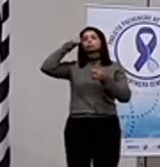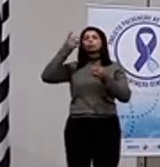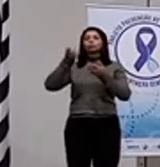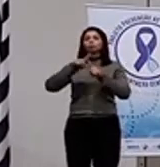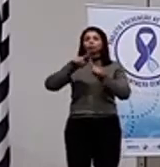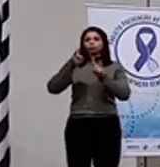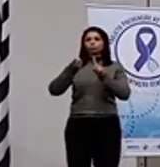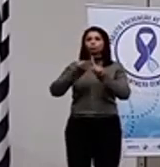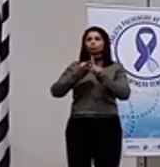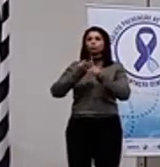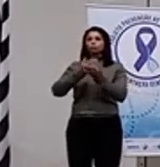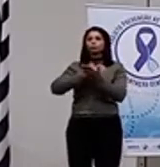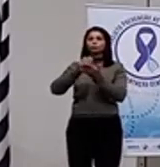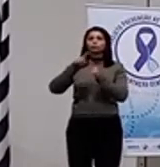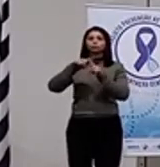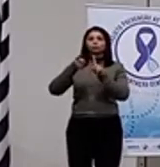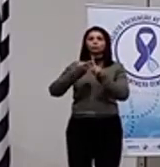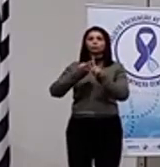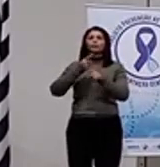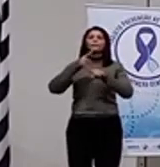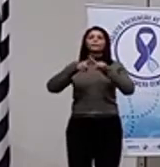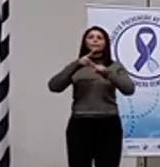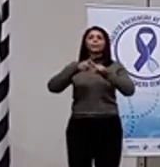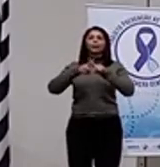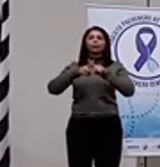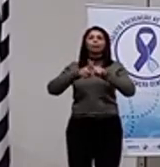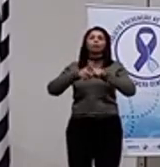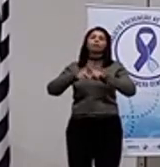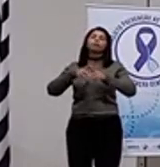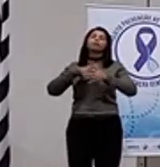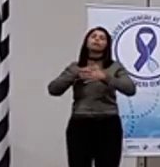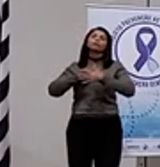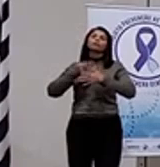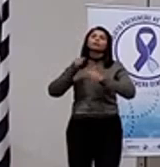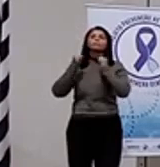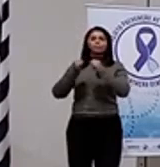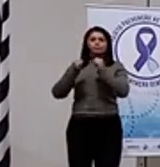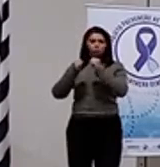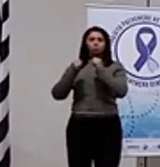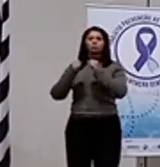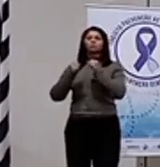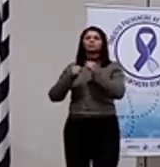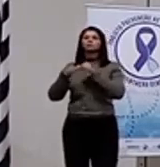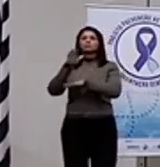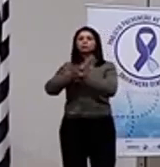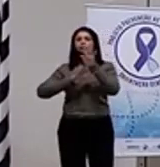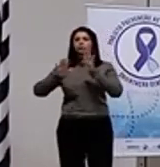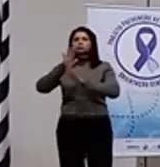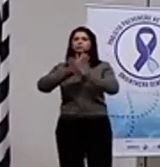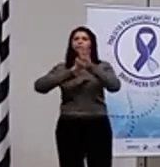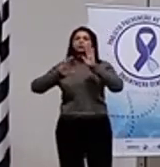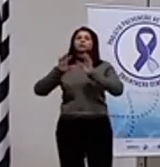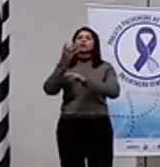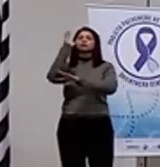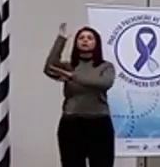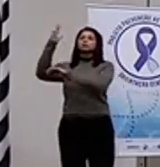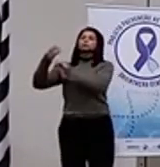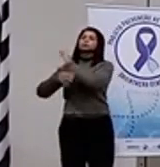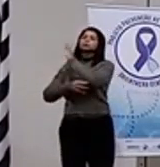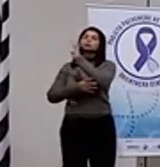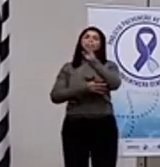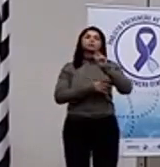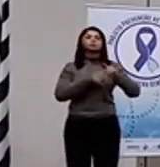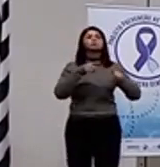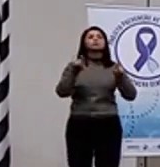feto, ele pode ser suscetível a muitas coisas ambientais, certo? Então, isso é outro ponto também que nós vamos discutir